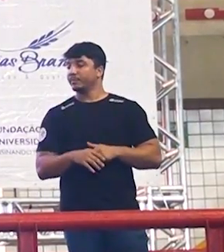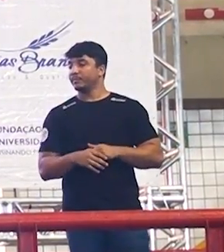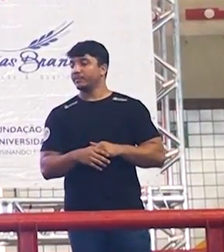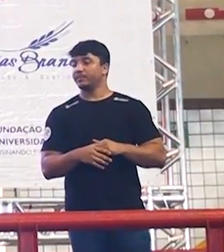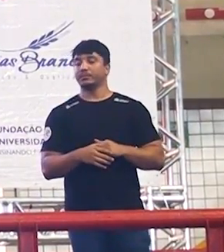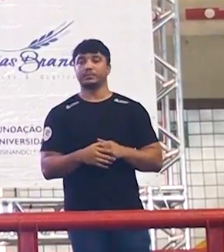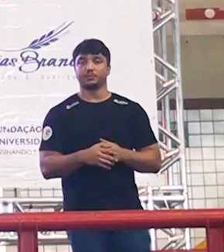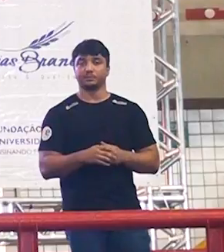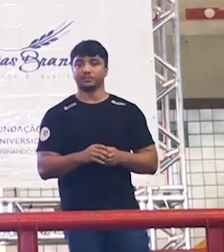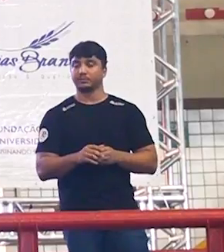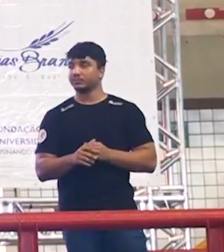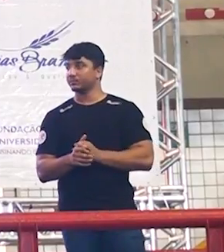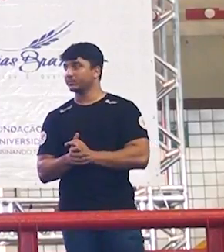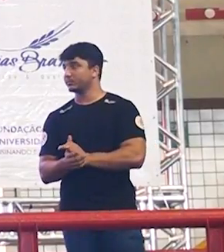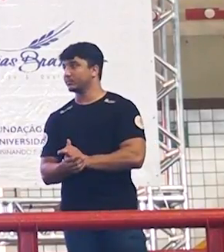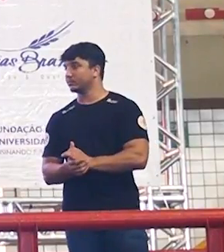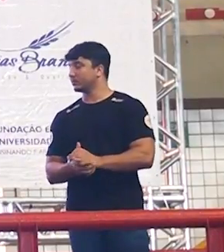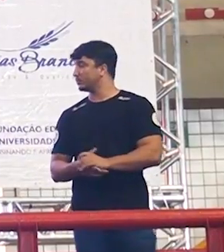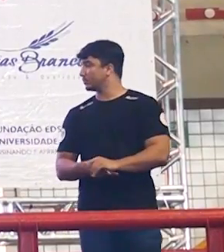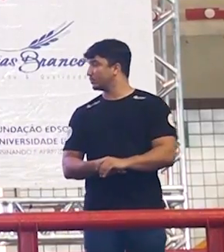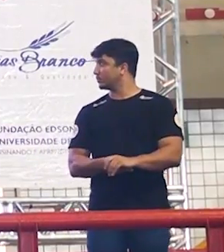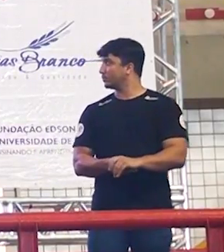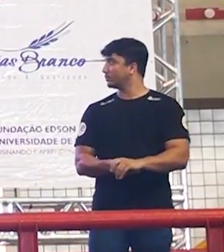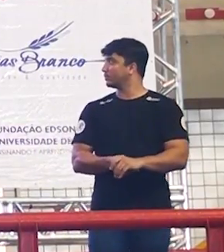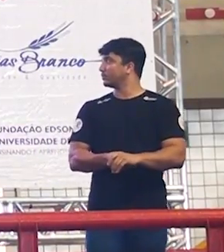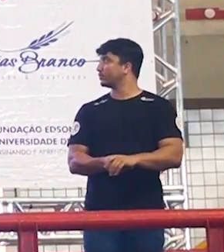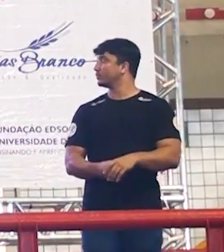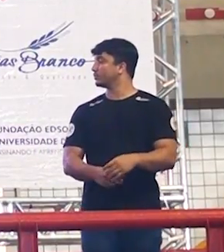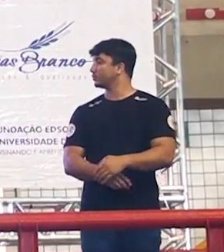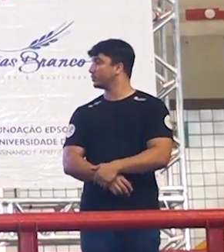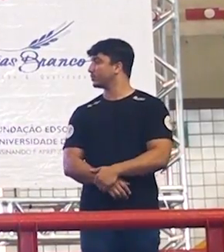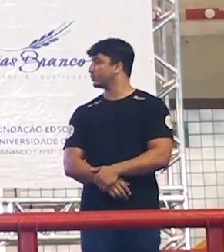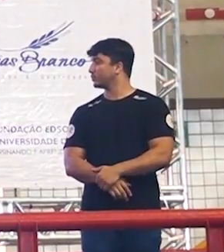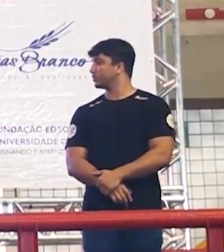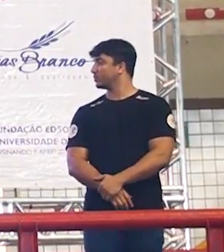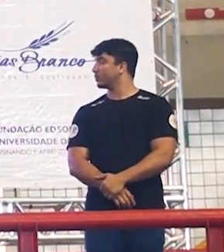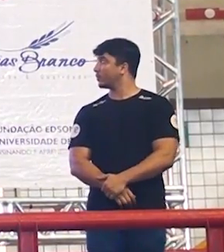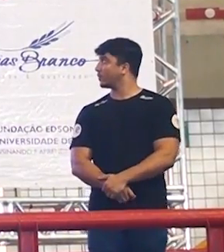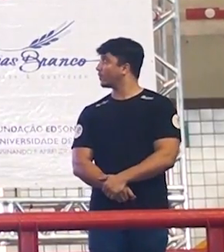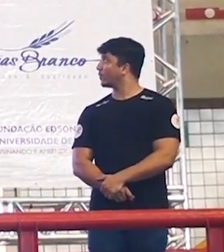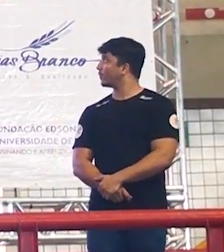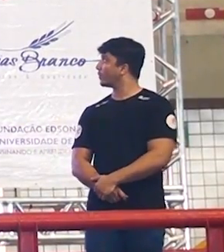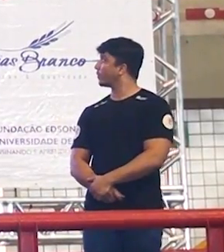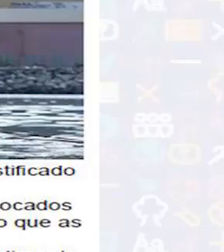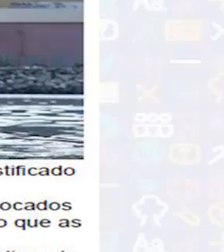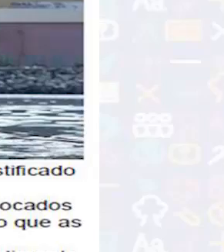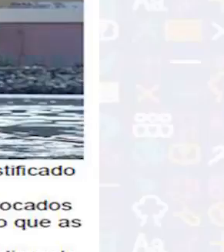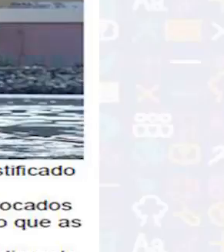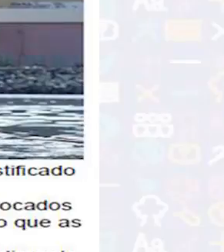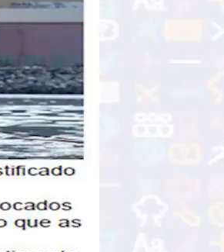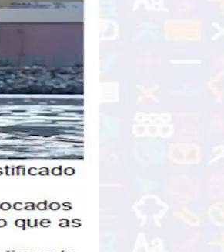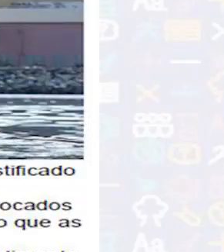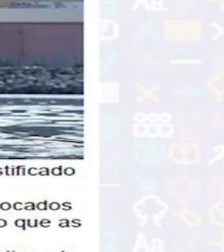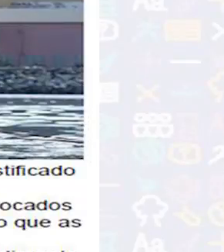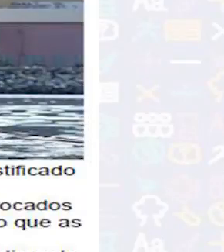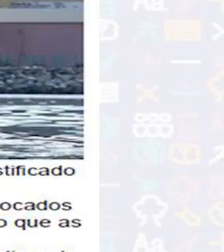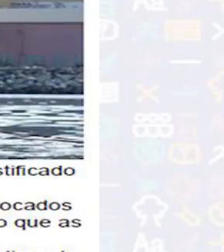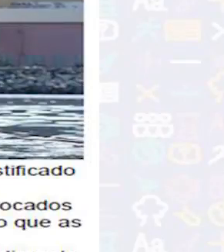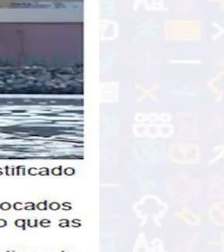derivados de petróleo. Letra E para a questão 3. 4.